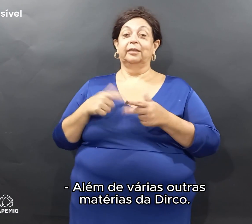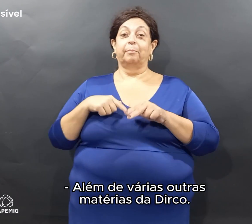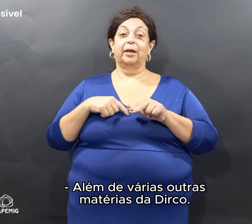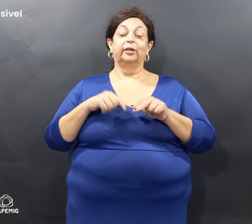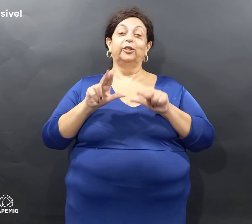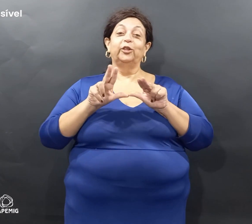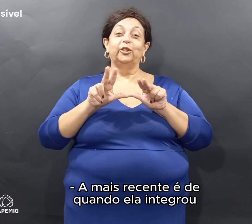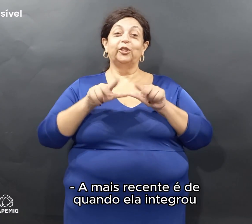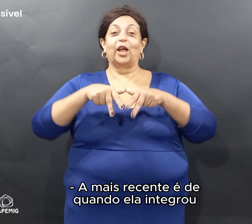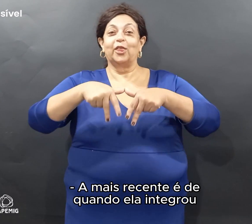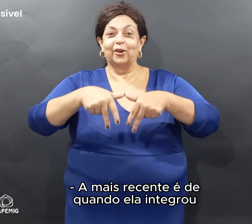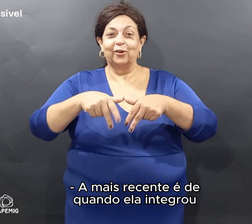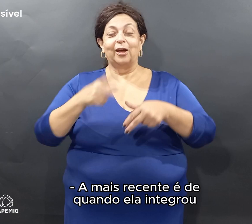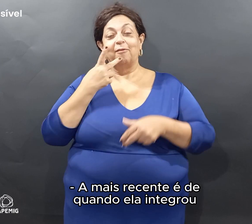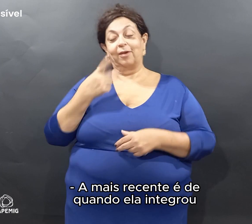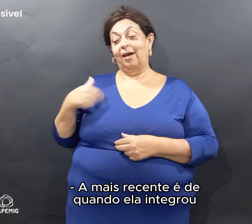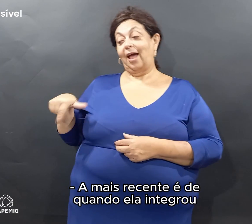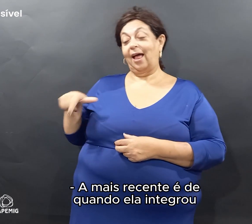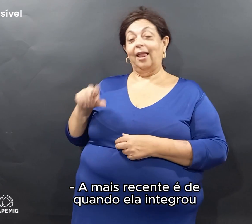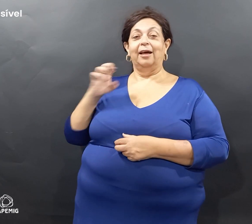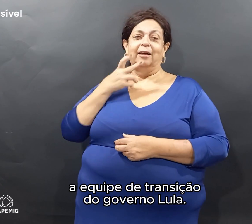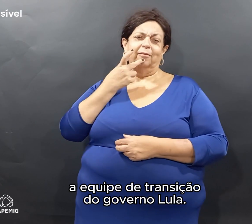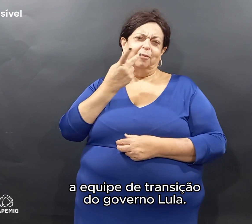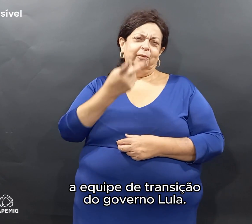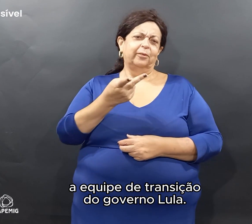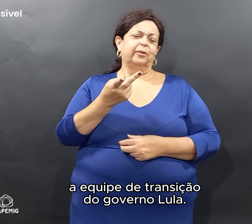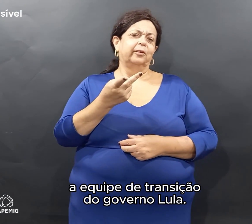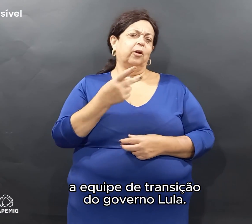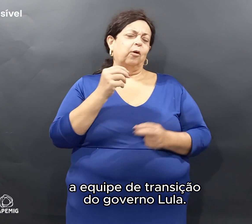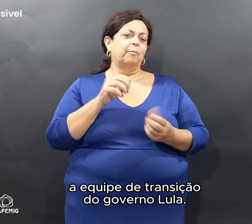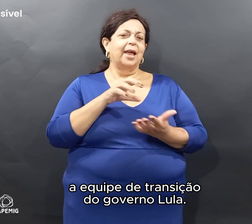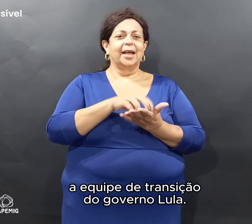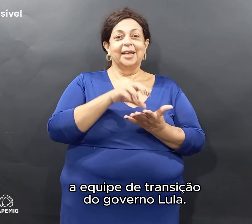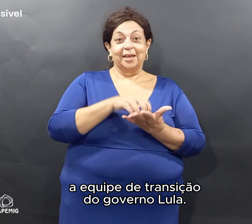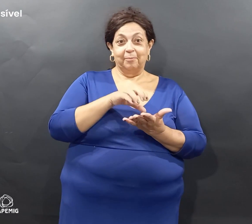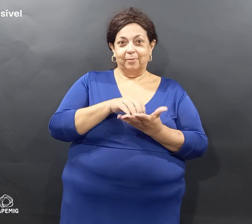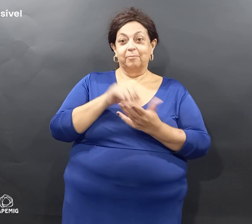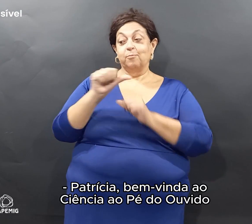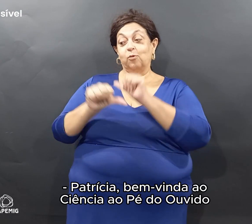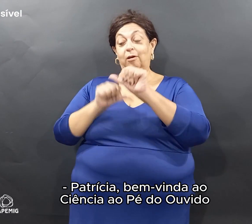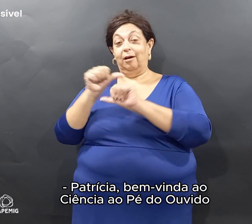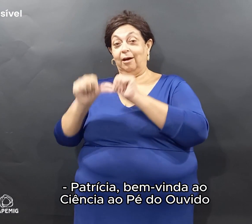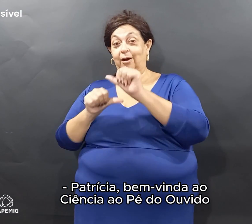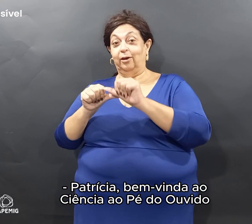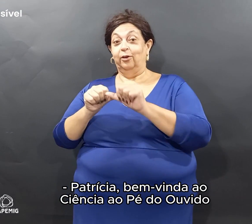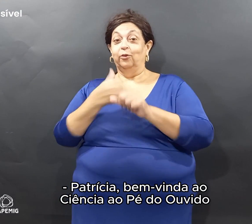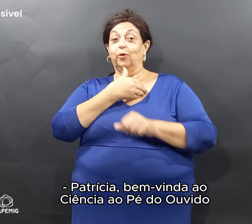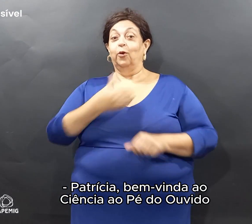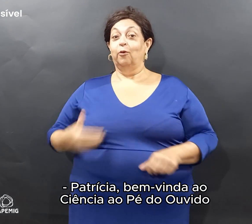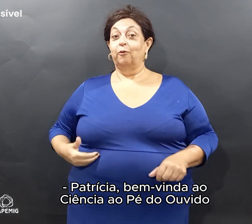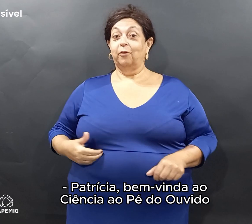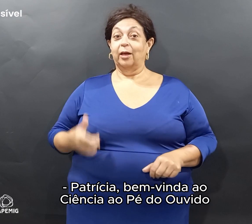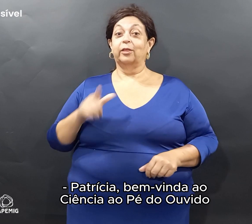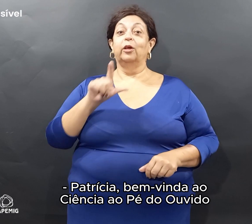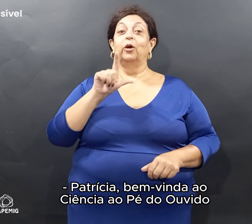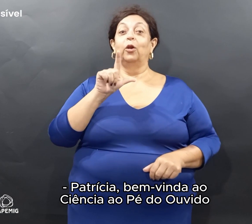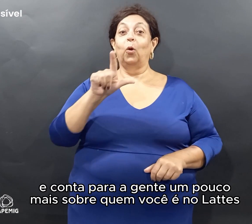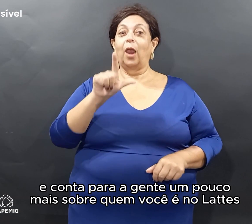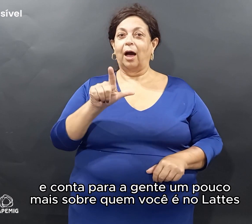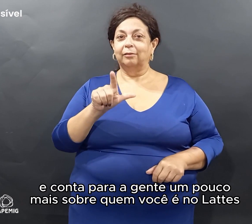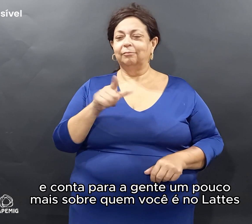matérias da DIRCO. A mais recente é de quando ela integrou a equipe de transição do governo Lula. Patrícia, bem-vinda ao Ciência ao